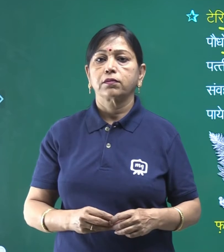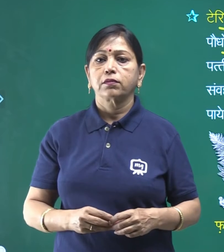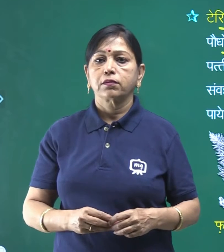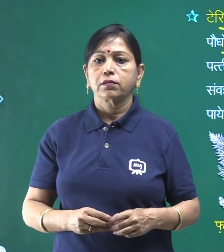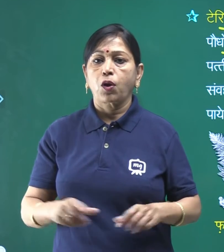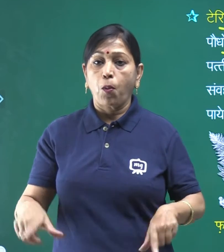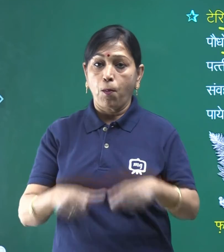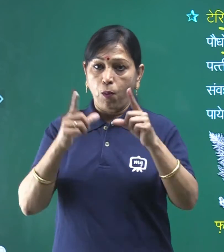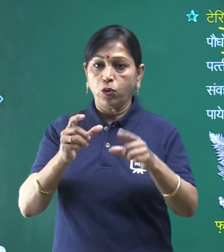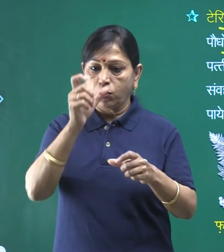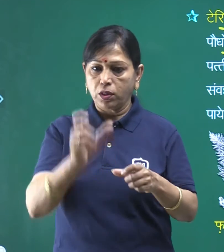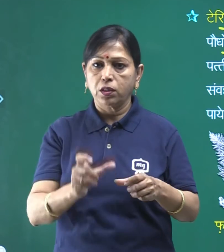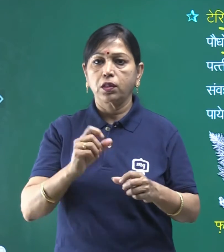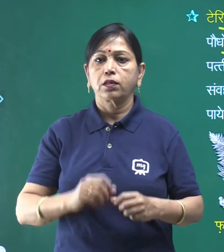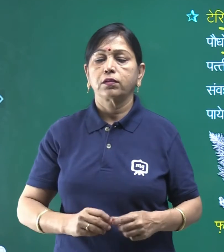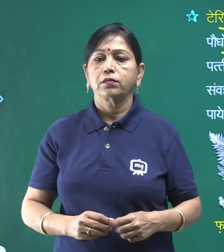पौधों का शरीर